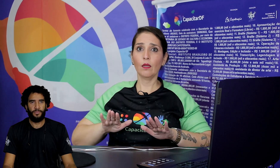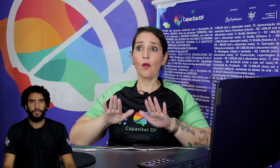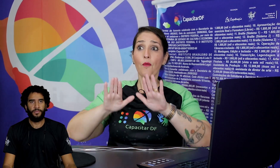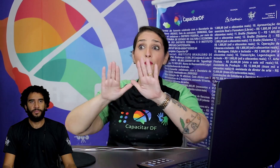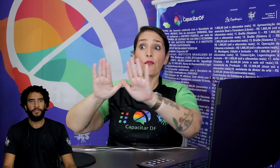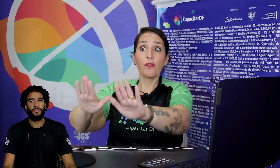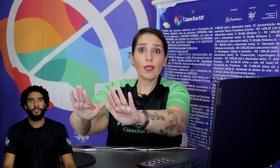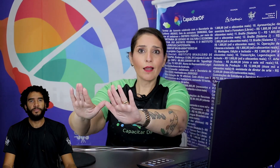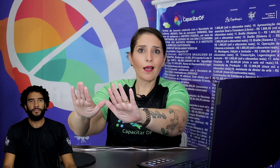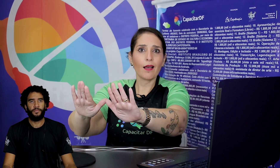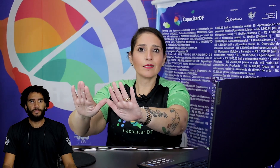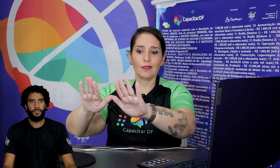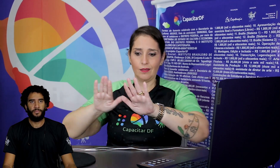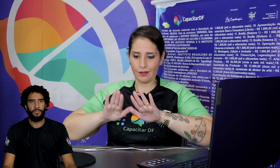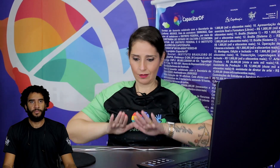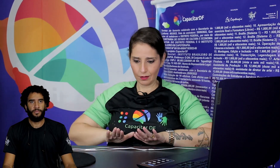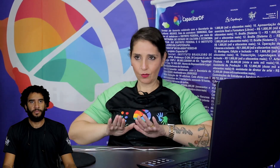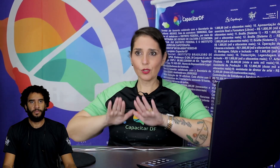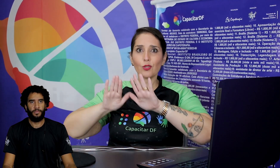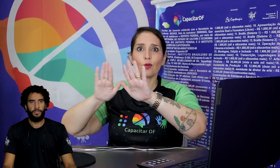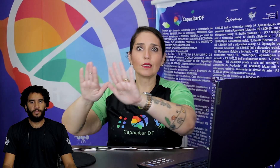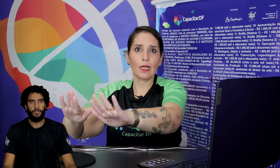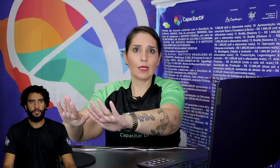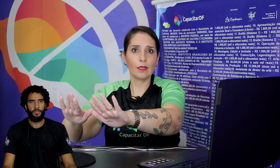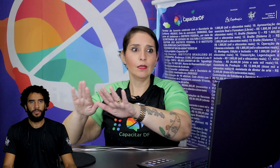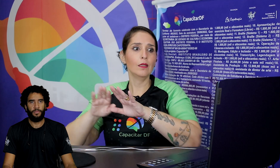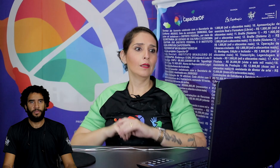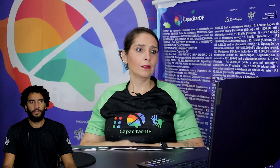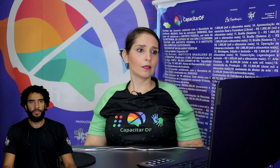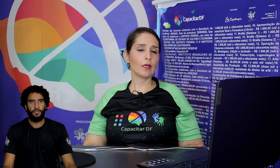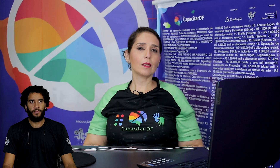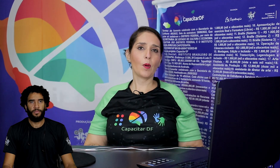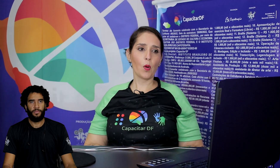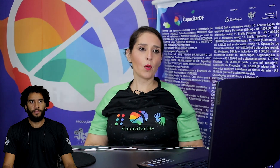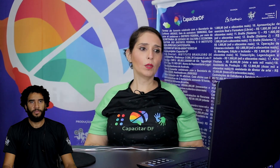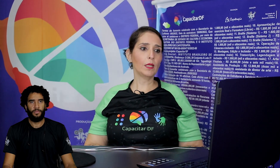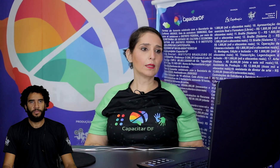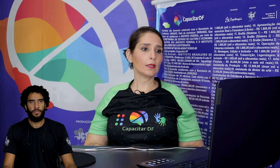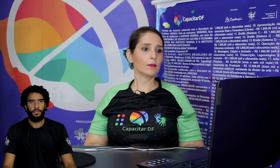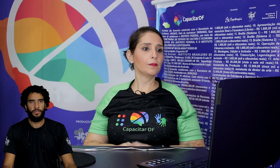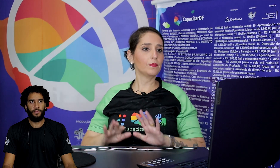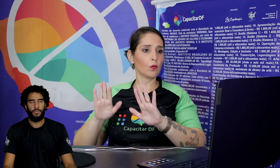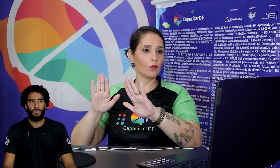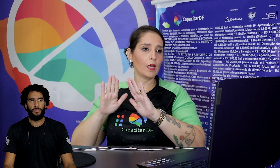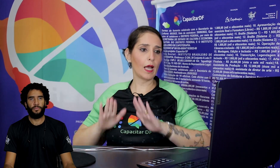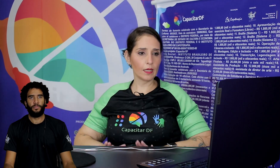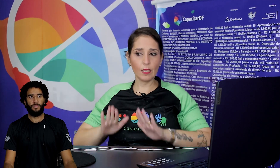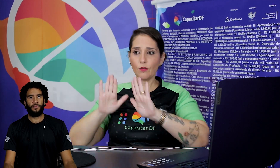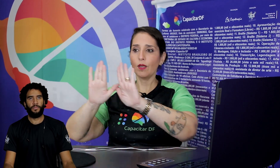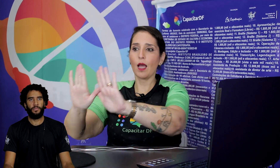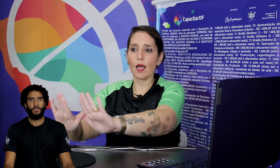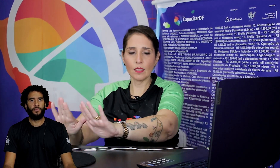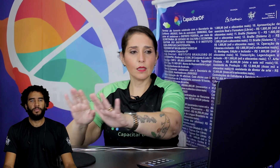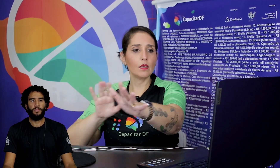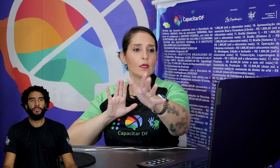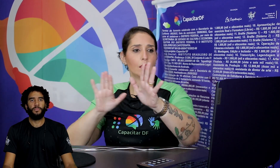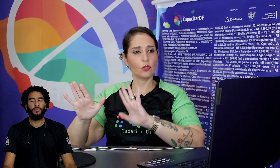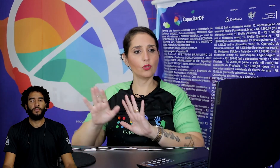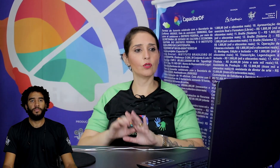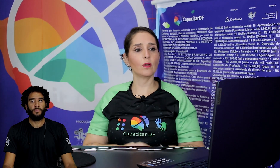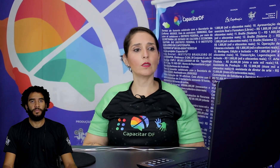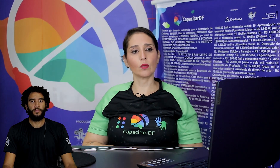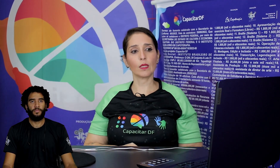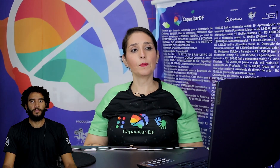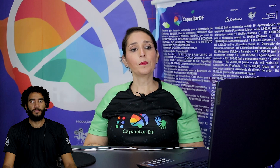aqui, fica em casa. Então, a gente consegue trazer uma concordância. Não ficar aqui, ficar aí, a